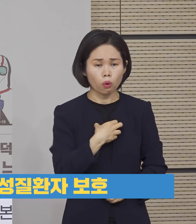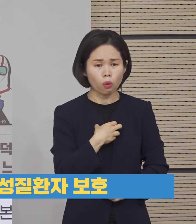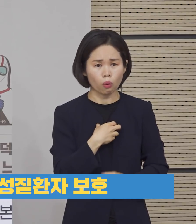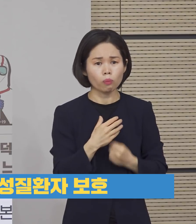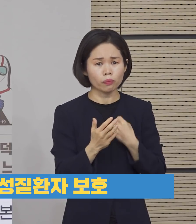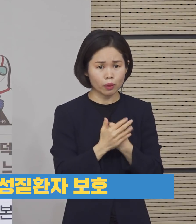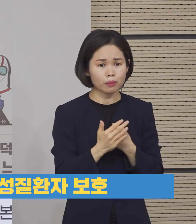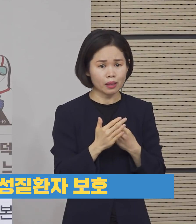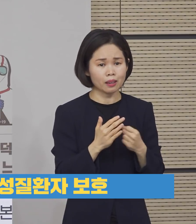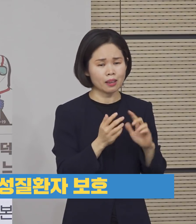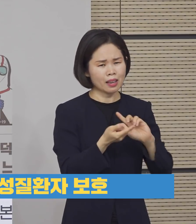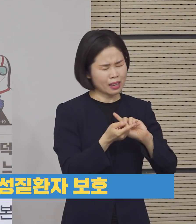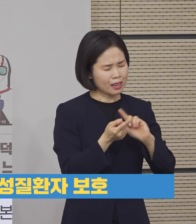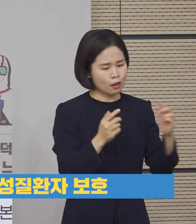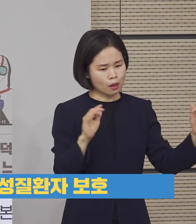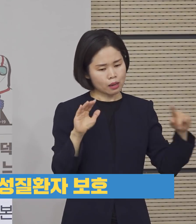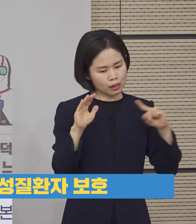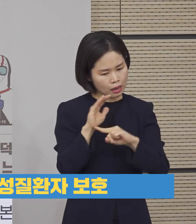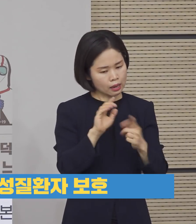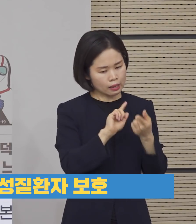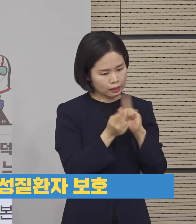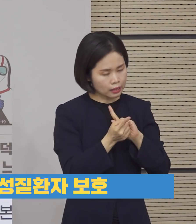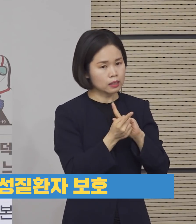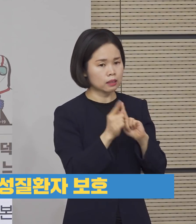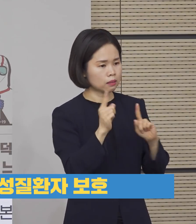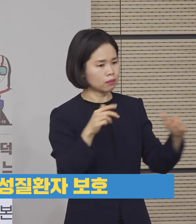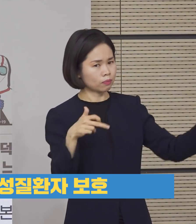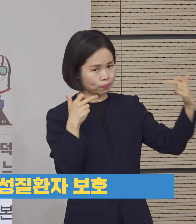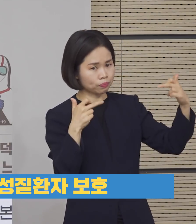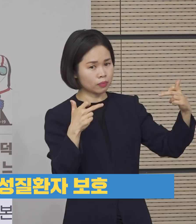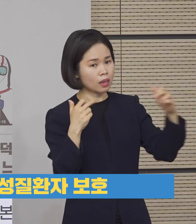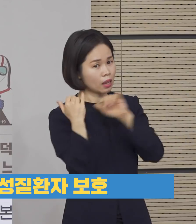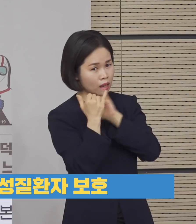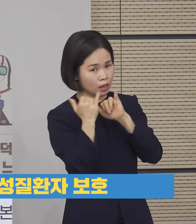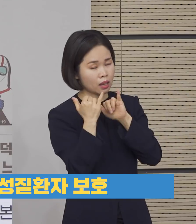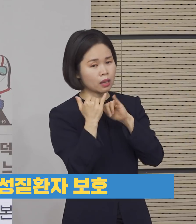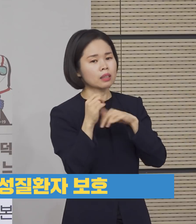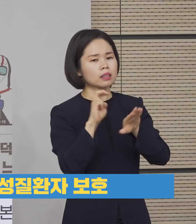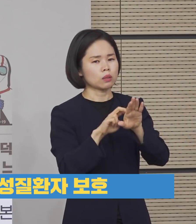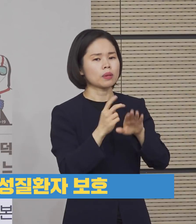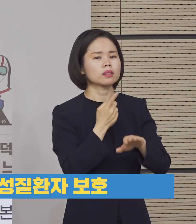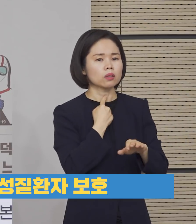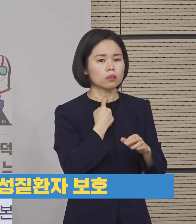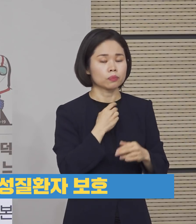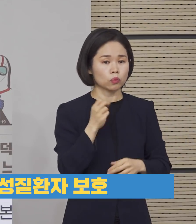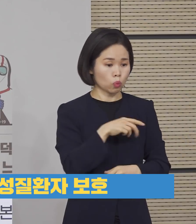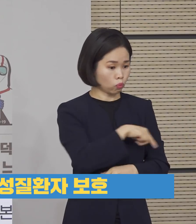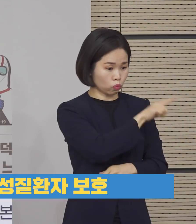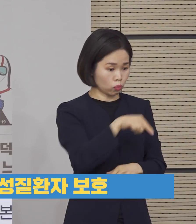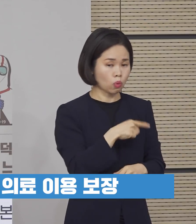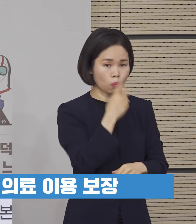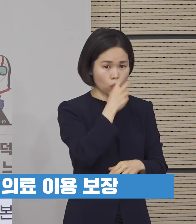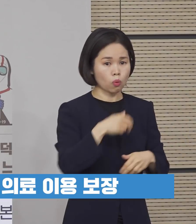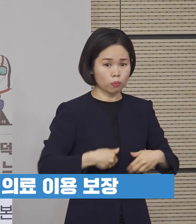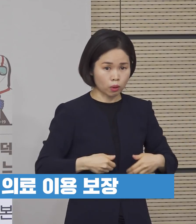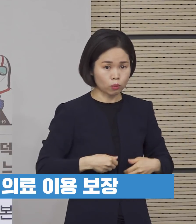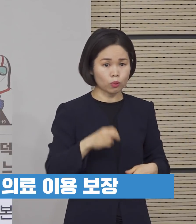위험을 가지고 계신 그런 환자분들입니다. 또 이분들을 보호해야 되고 세